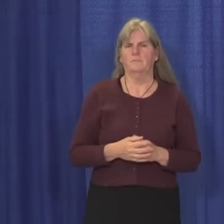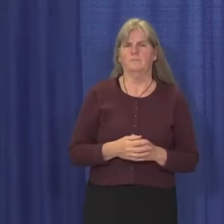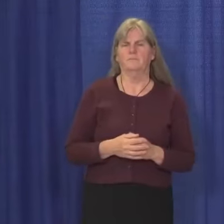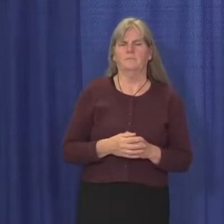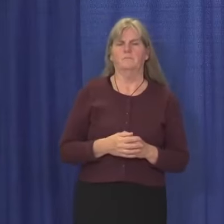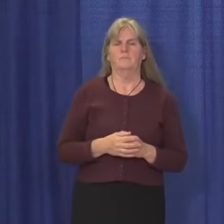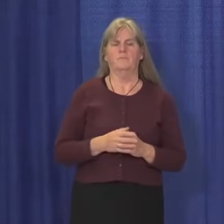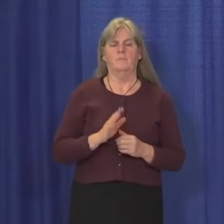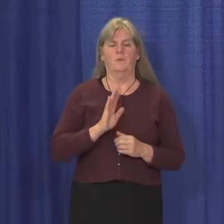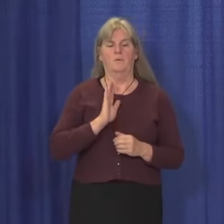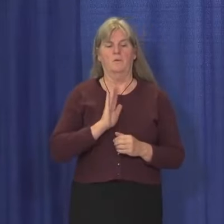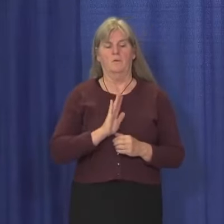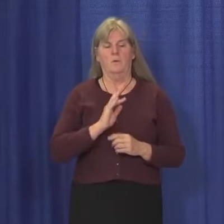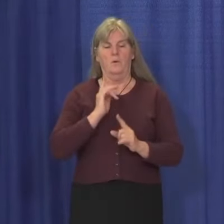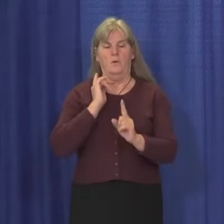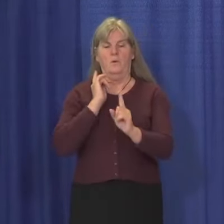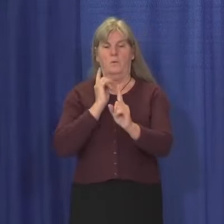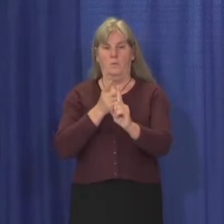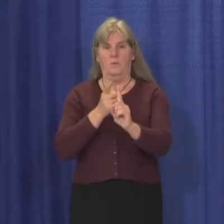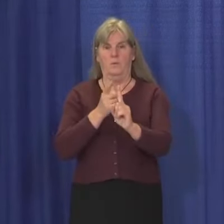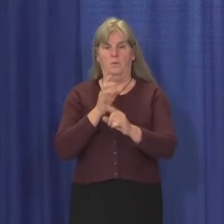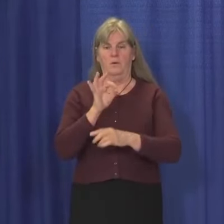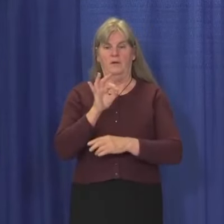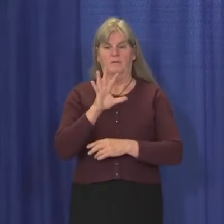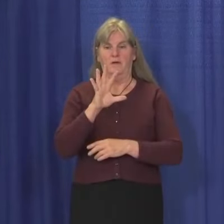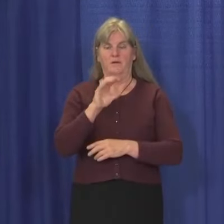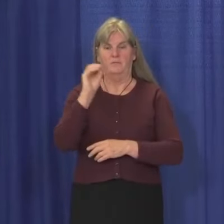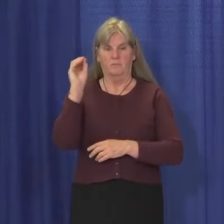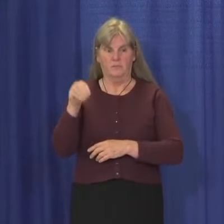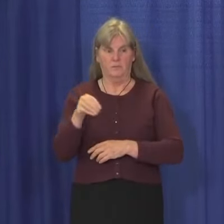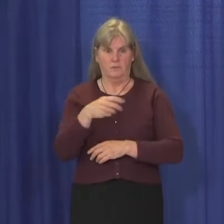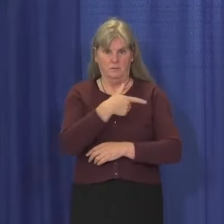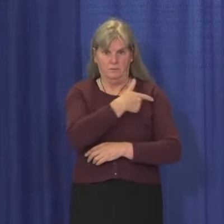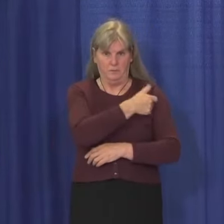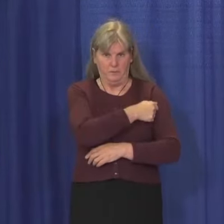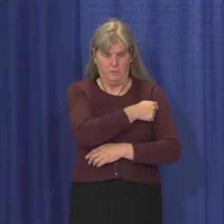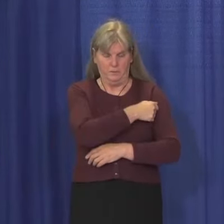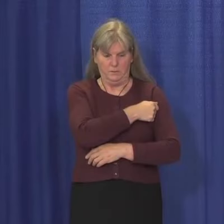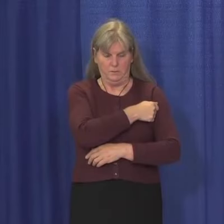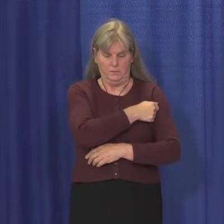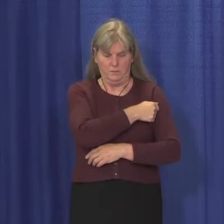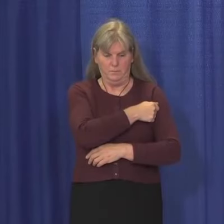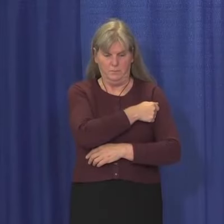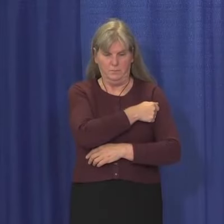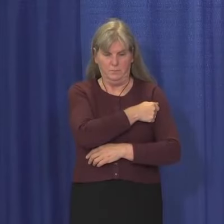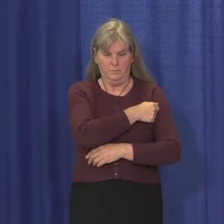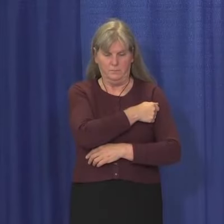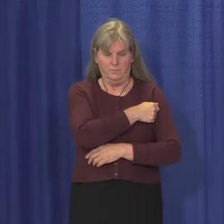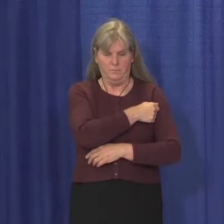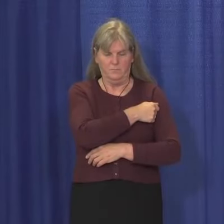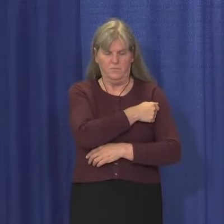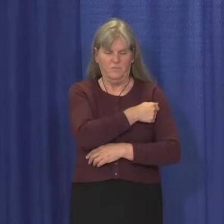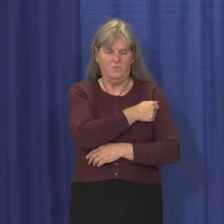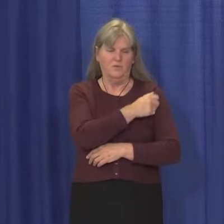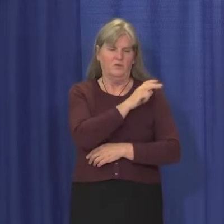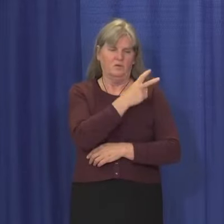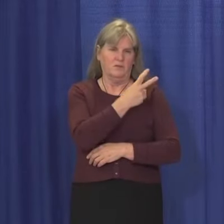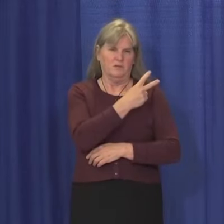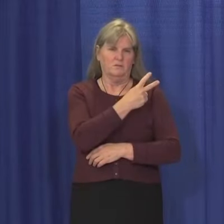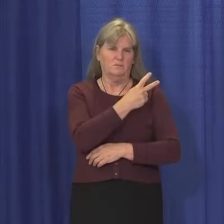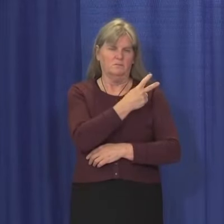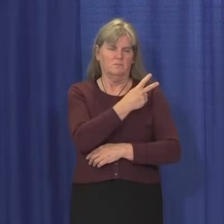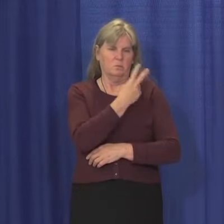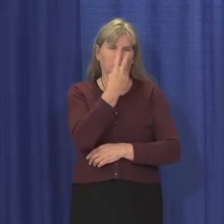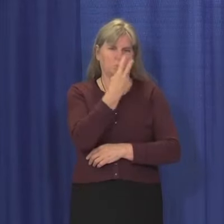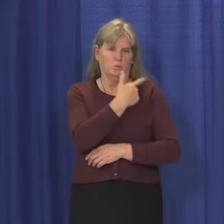your objective of 95% vaccination for first and second doses,